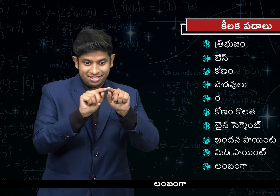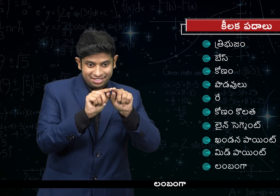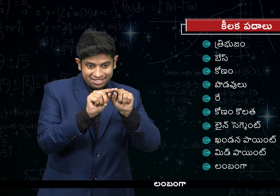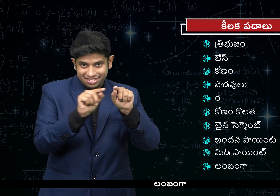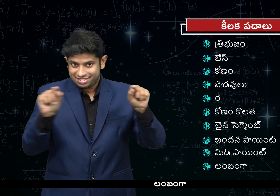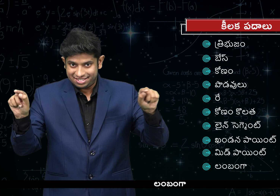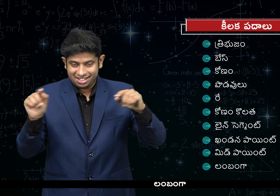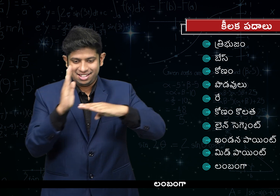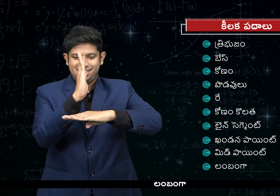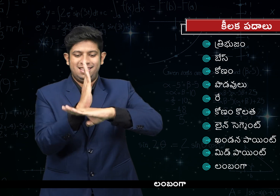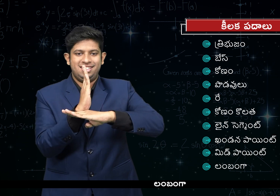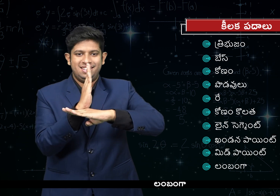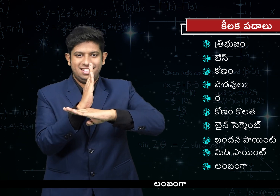లంబంగా.